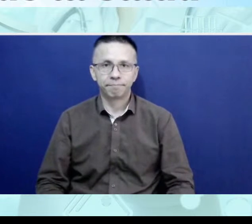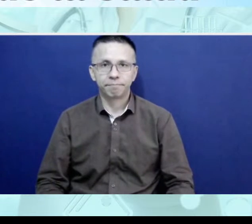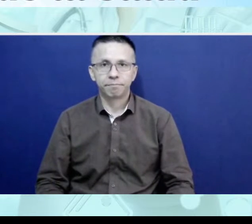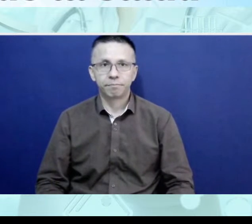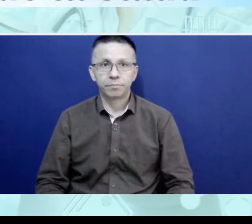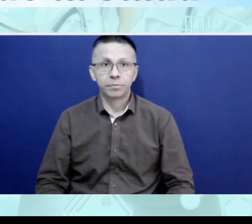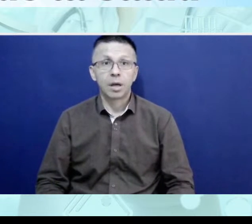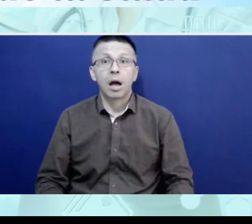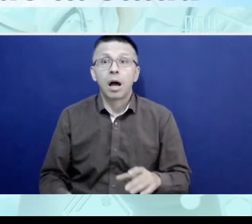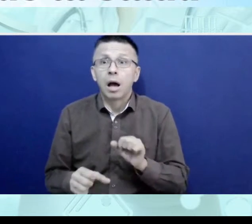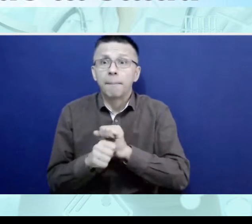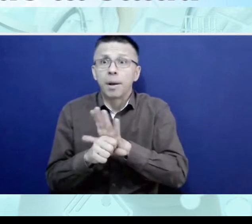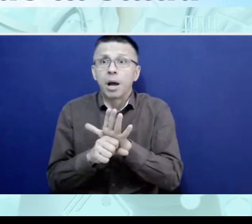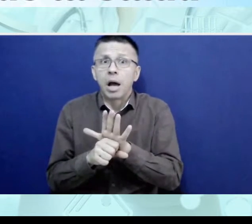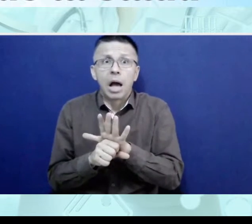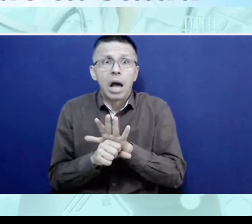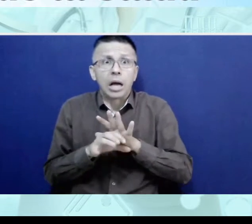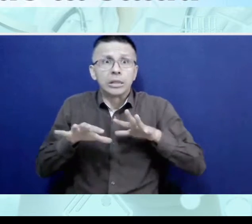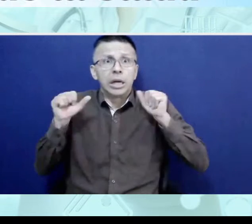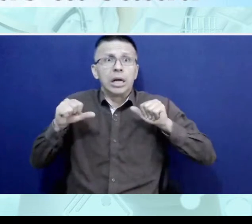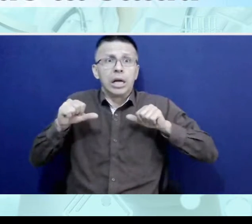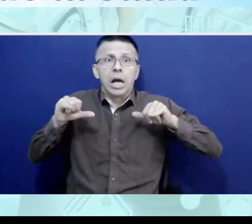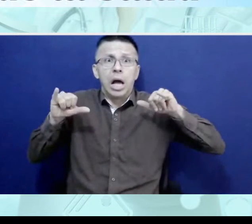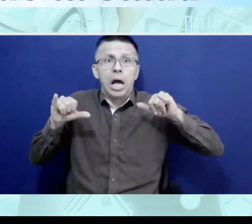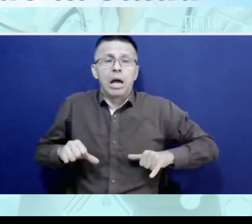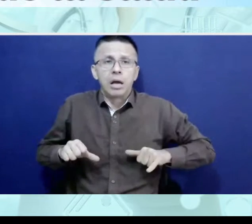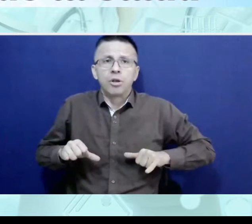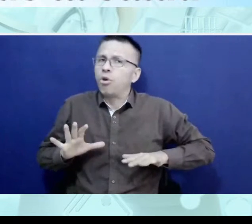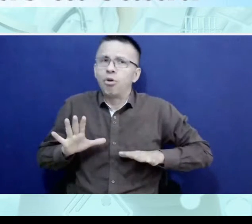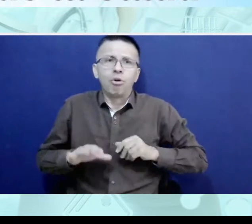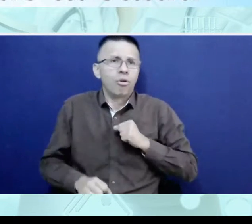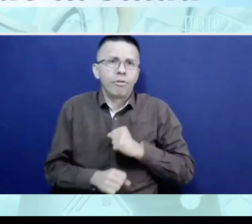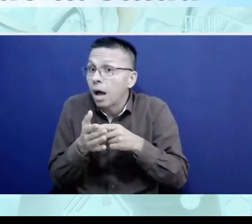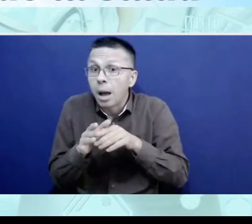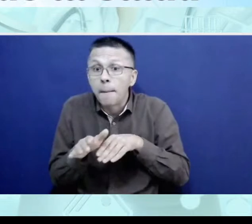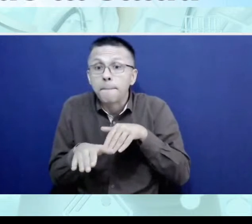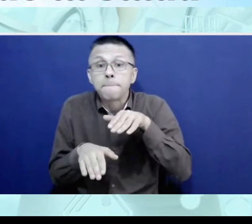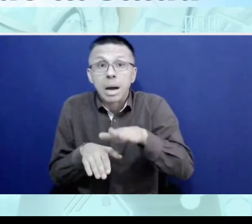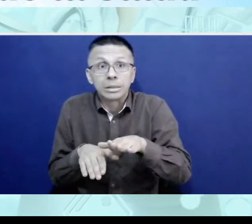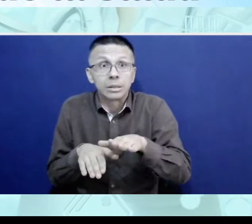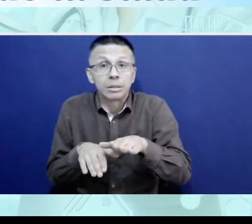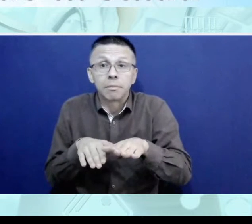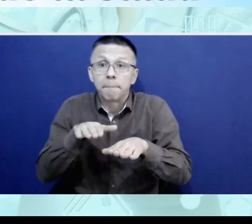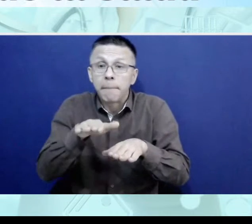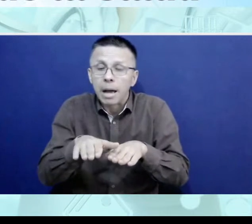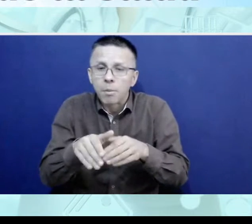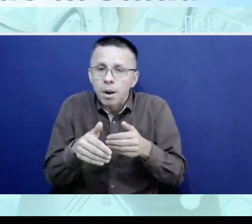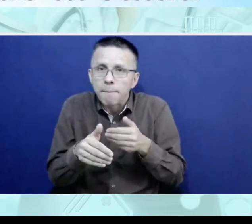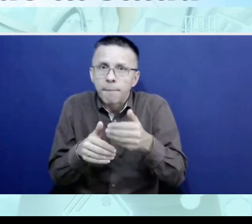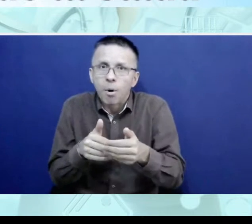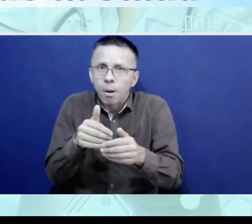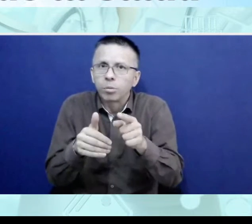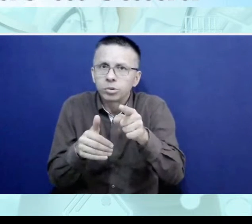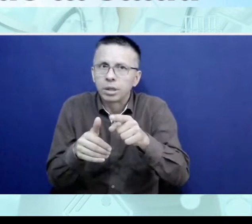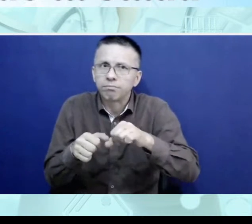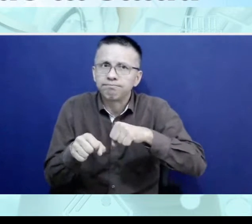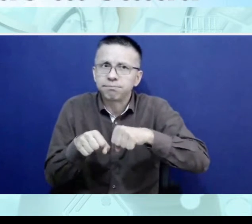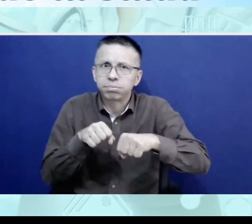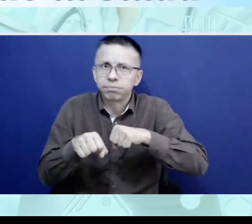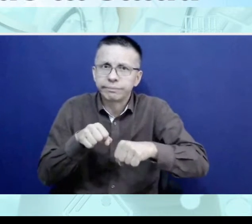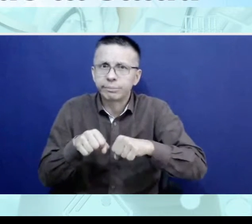en parálisis, todo lo contrario, es seguir avanzando, es seguir trabajando. Desde el liderazgo que usted está ejerciendo,